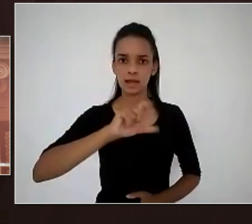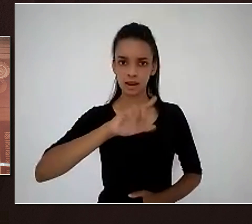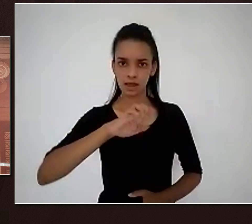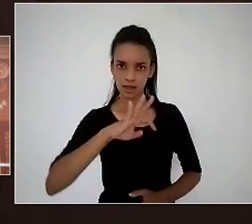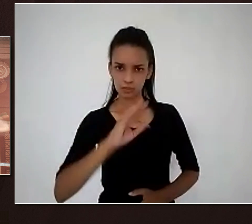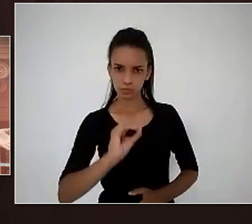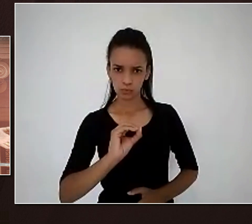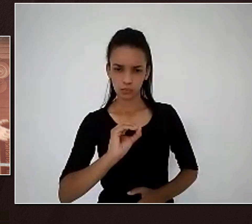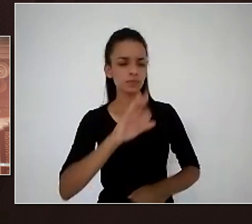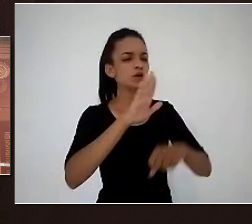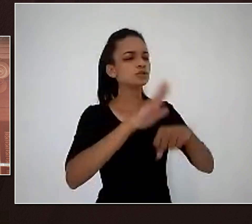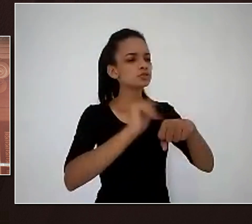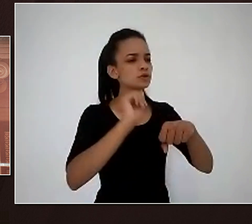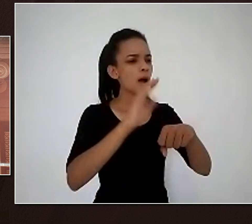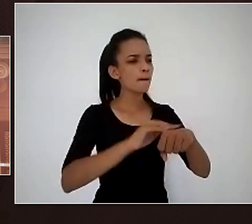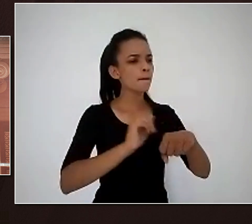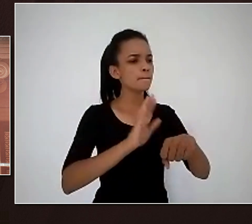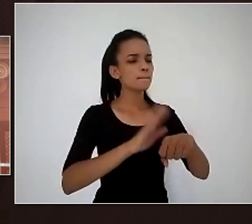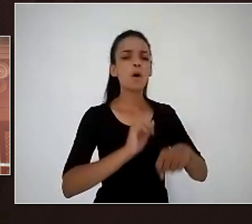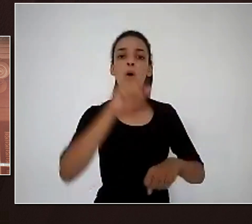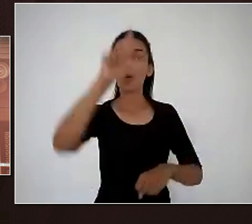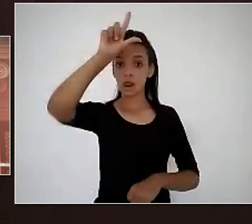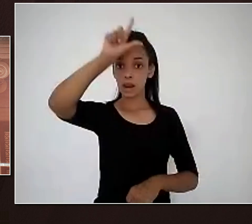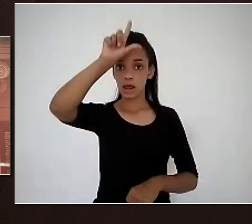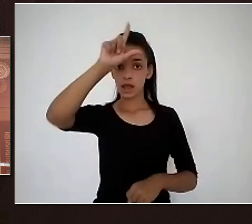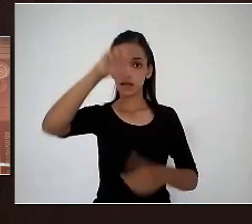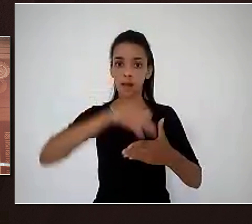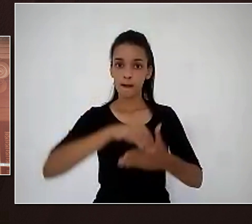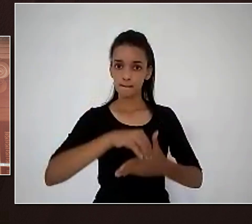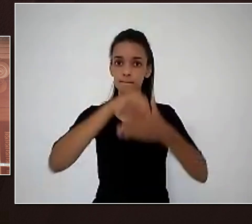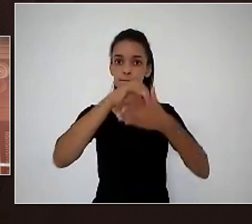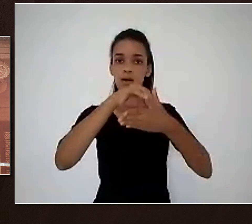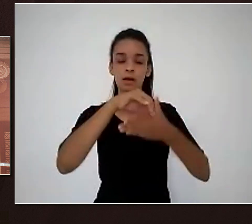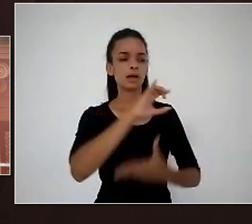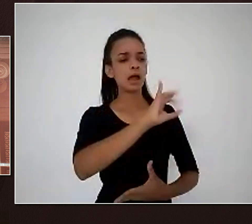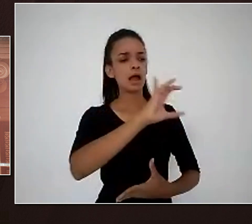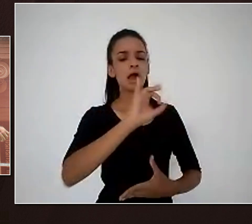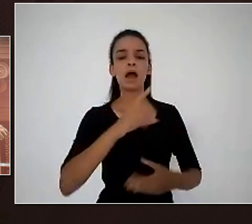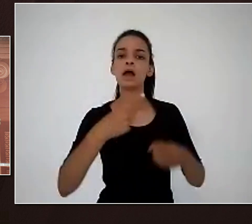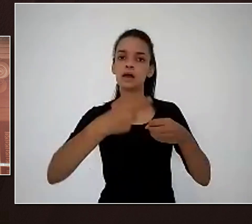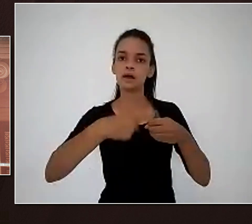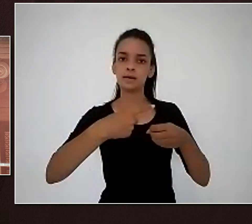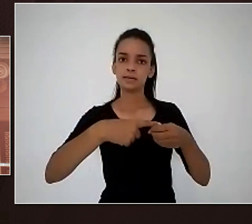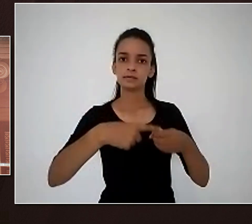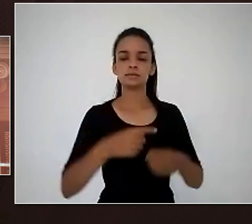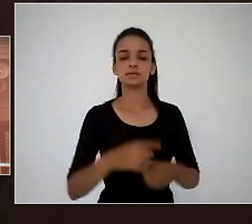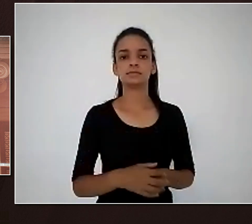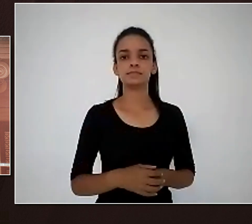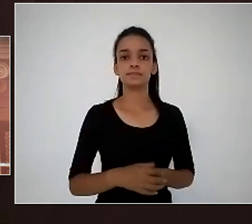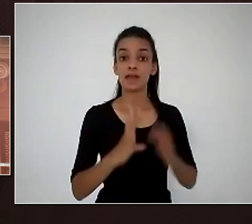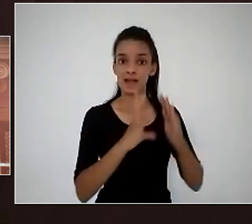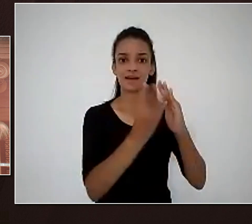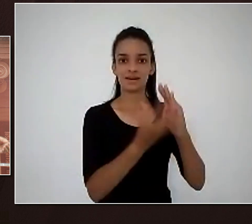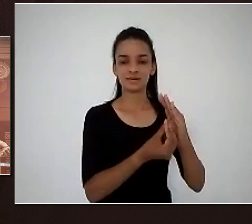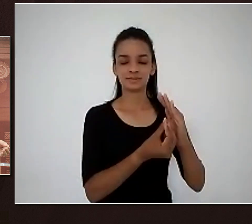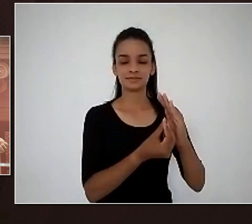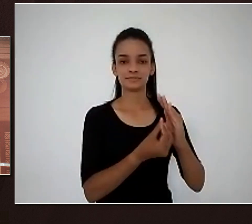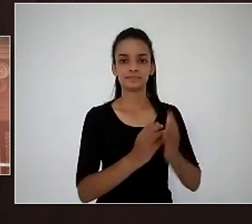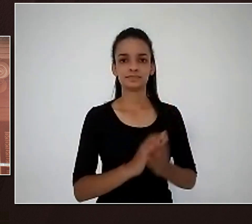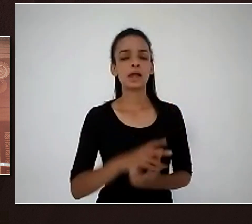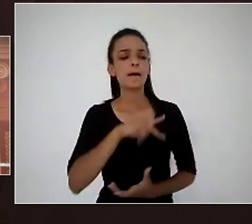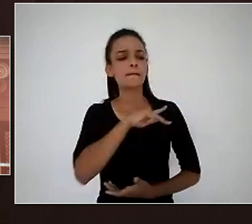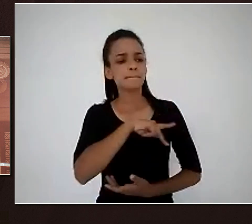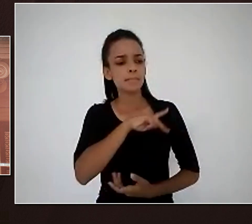os presbíteros da igreja. Então, Paulo queria falar com a igreja, ele chamou os